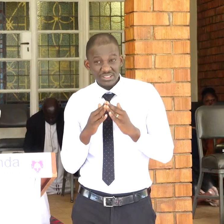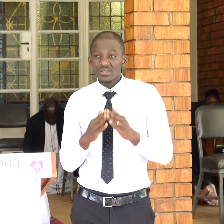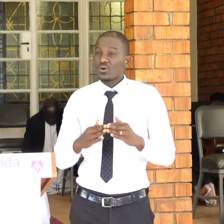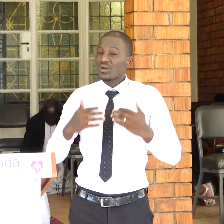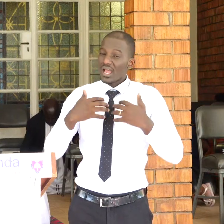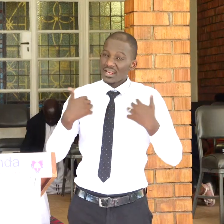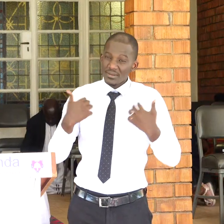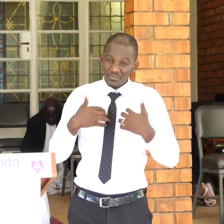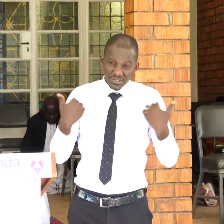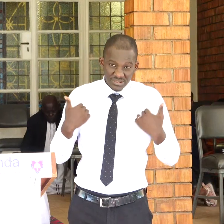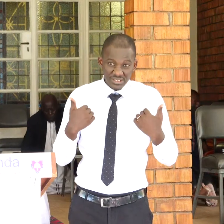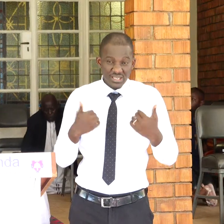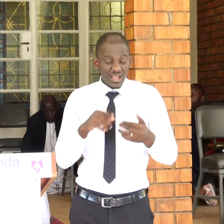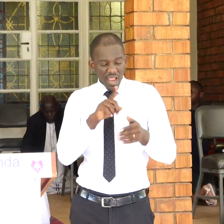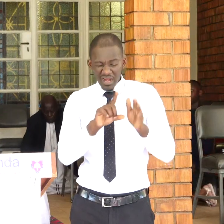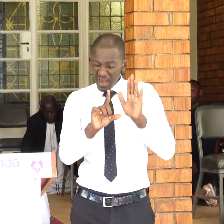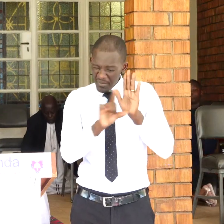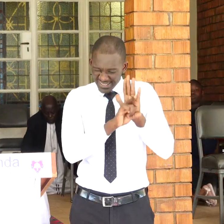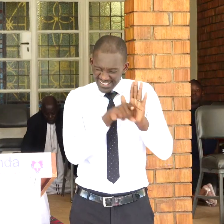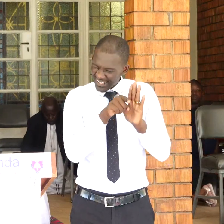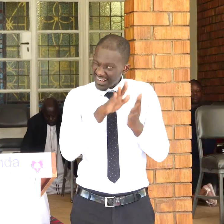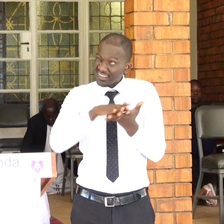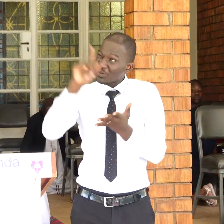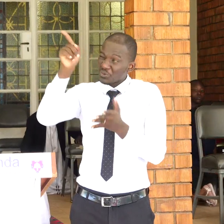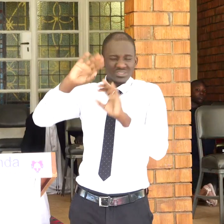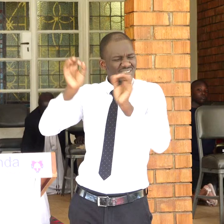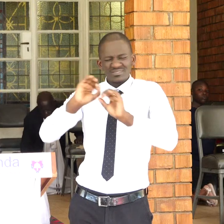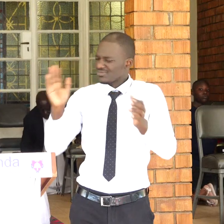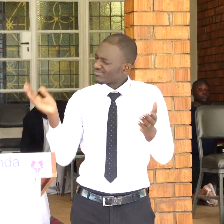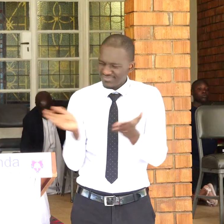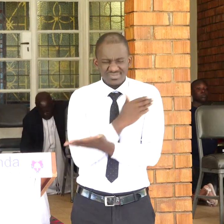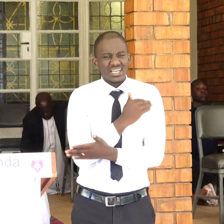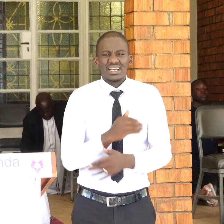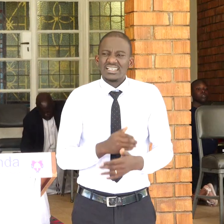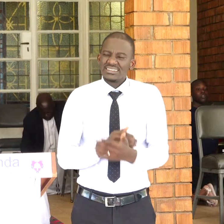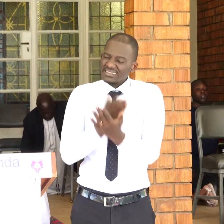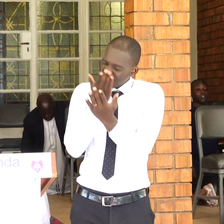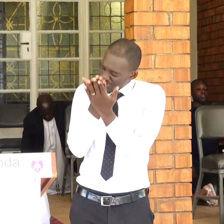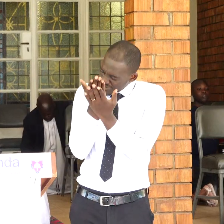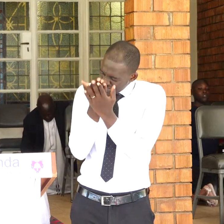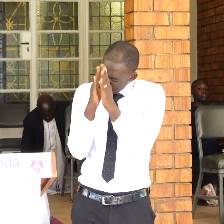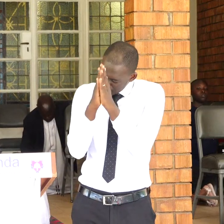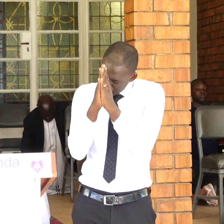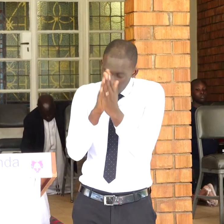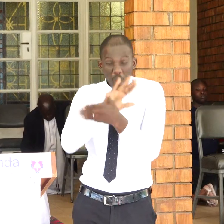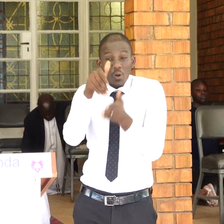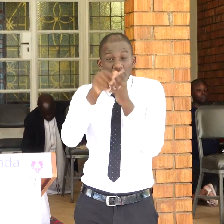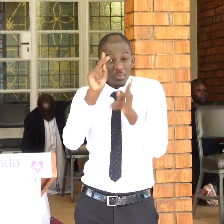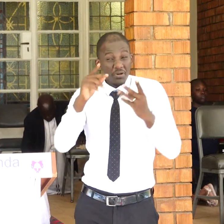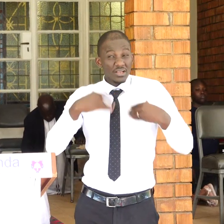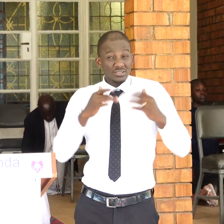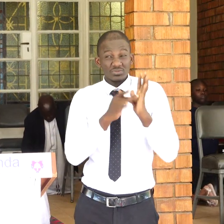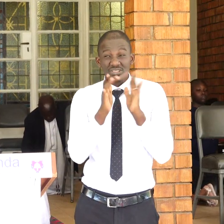byaffe amateeka agatakugulumiza tukwegayirira bonna abatannalokoka